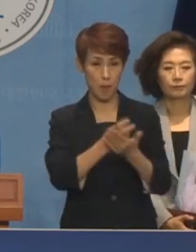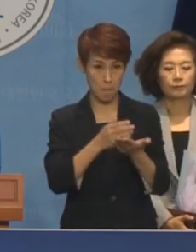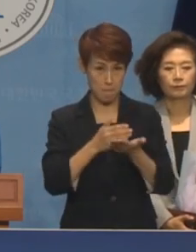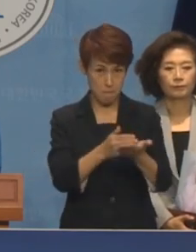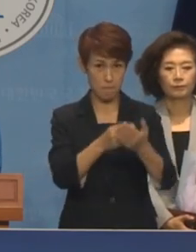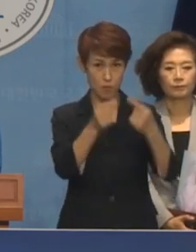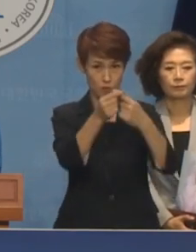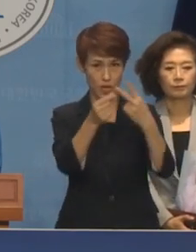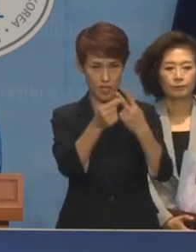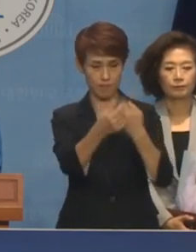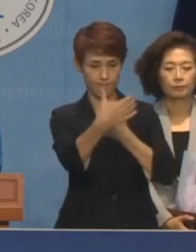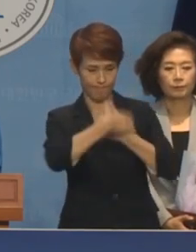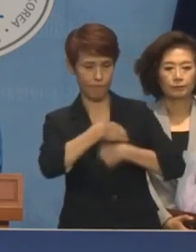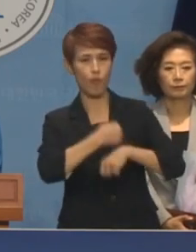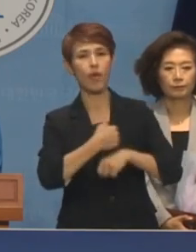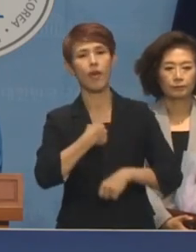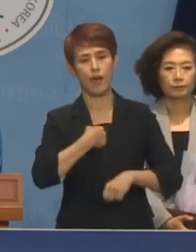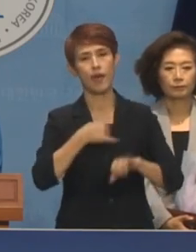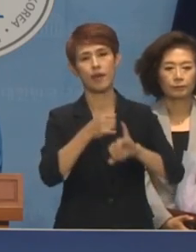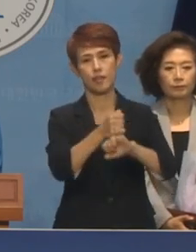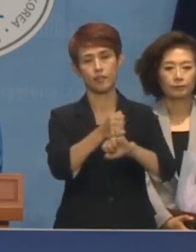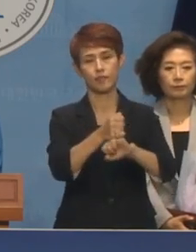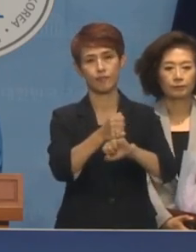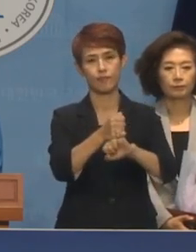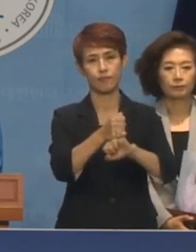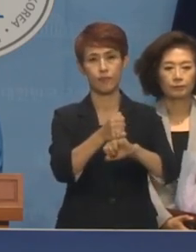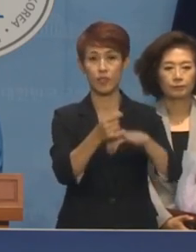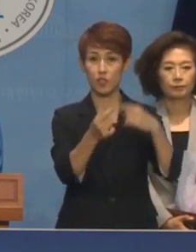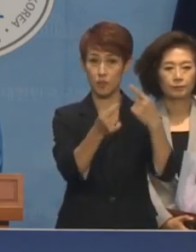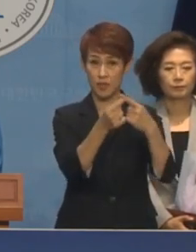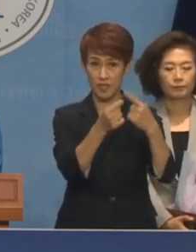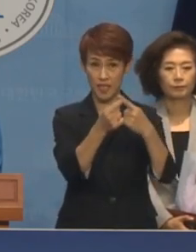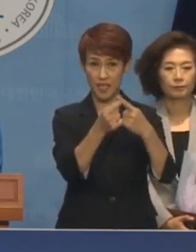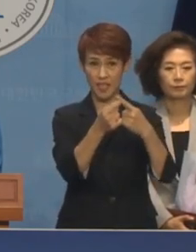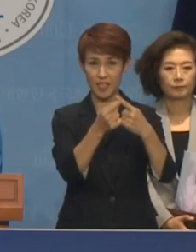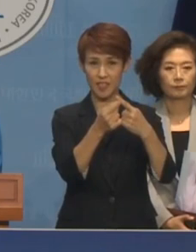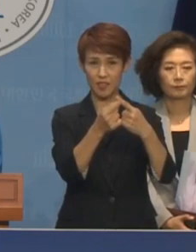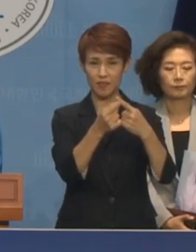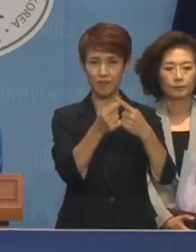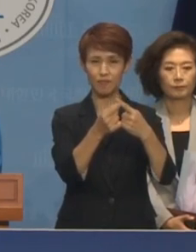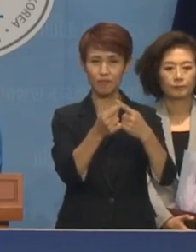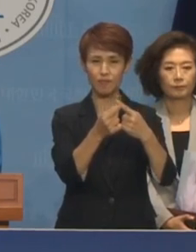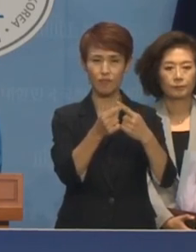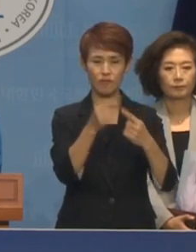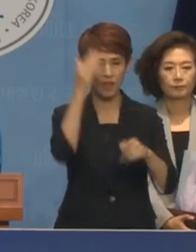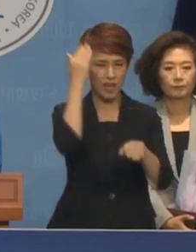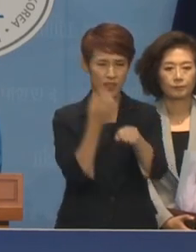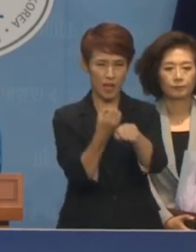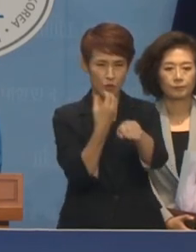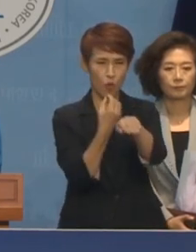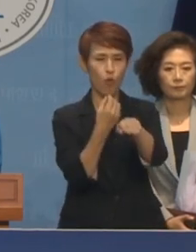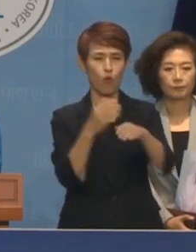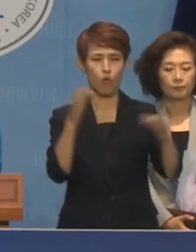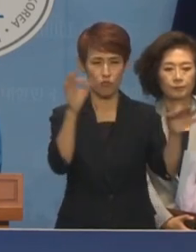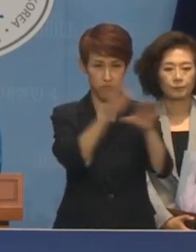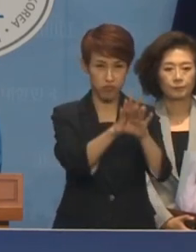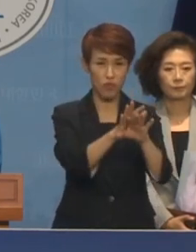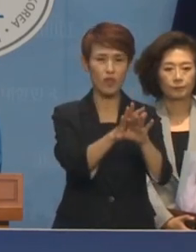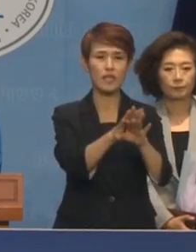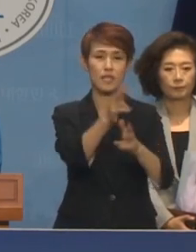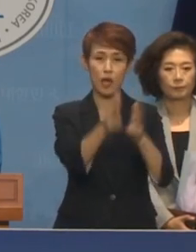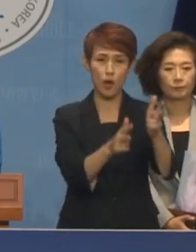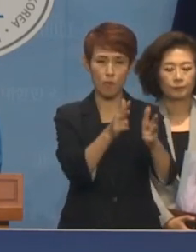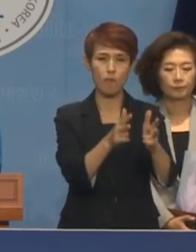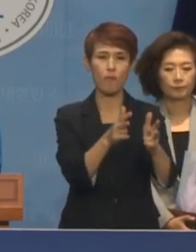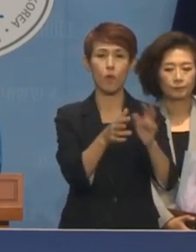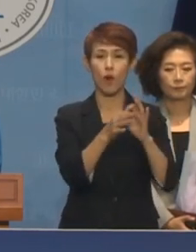우선 이어나가겠다 이렇게 약속을 드립니다. 첫 번째는 방금 말씀하셨던 탄소중립 산업 육성 및 경쟁력 강화에 관한